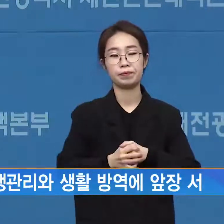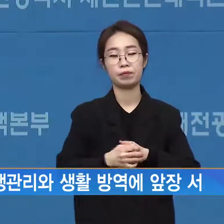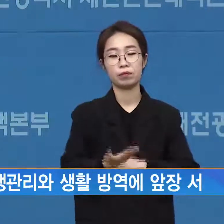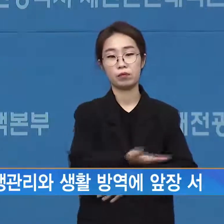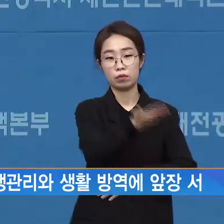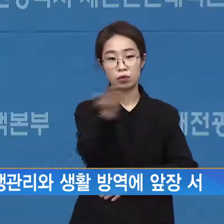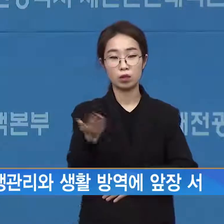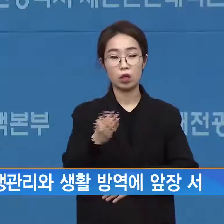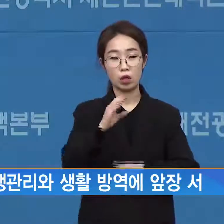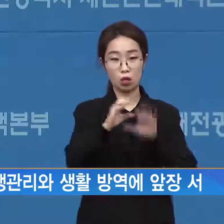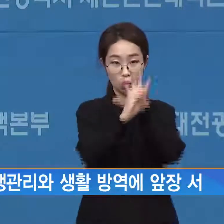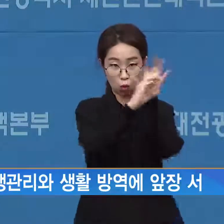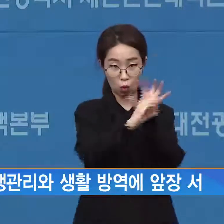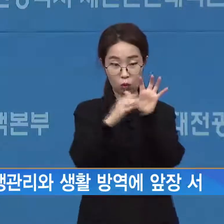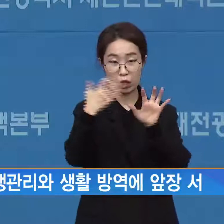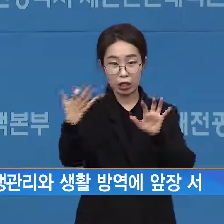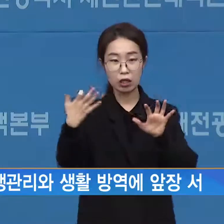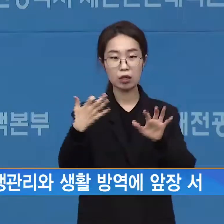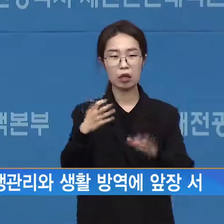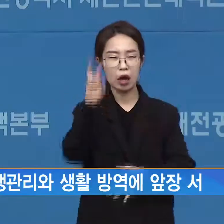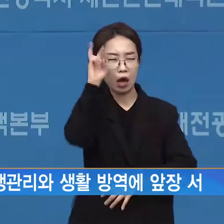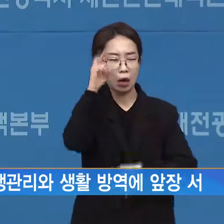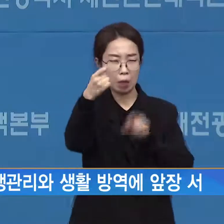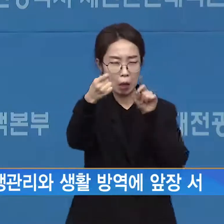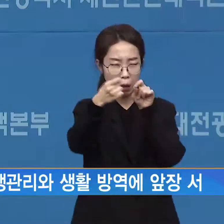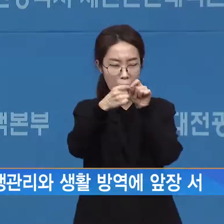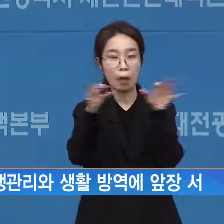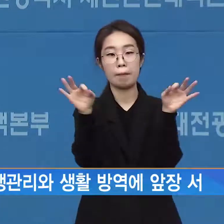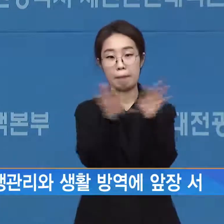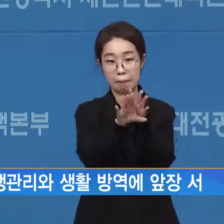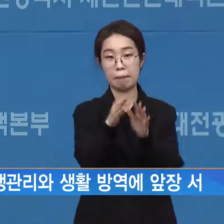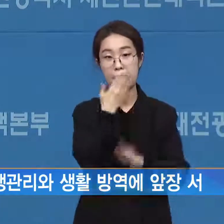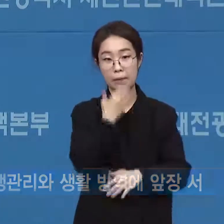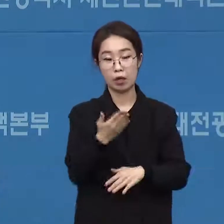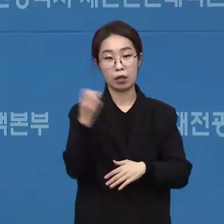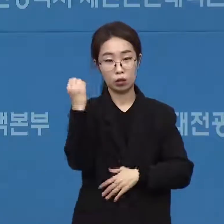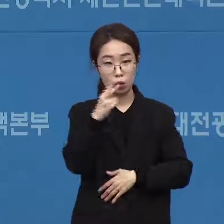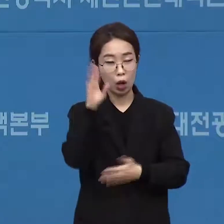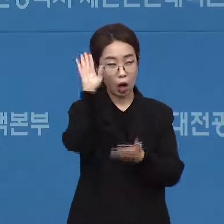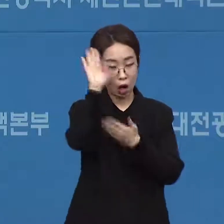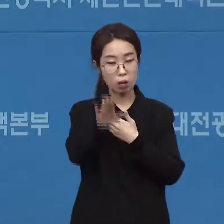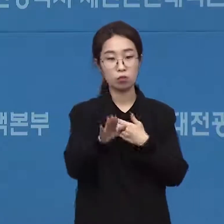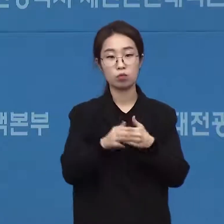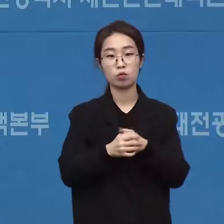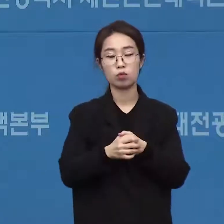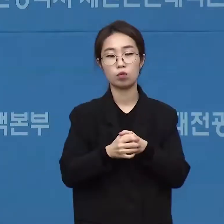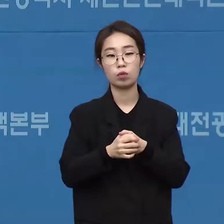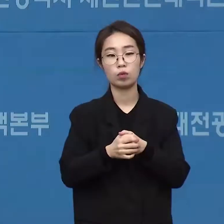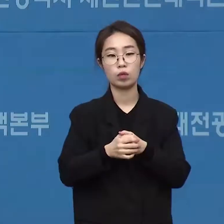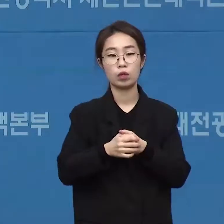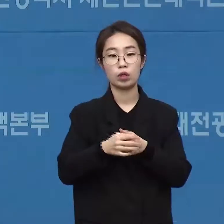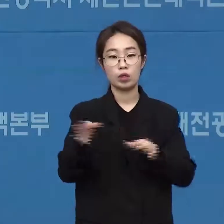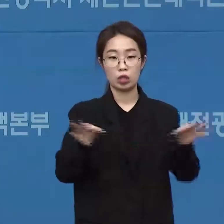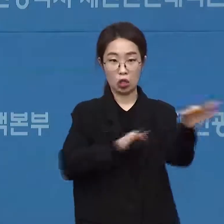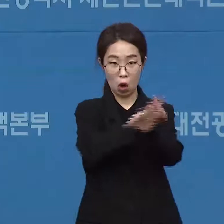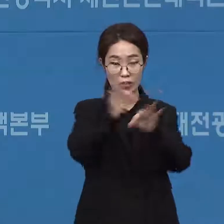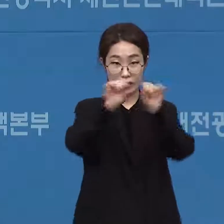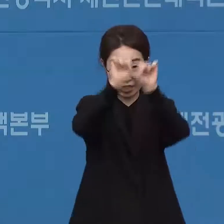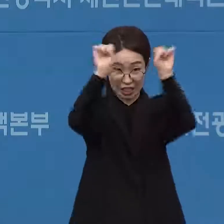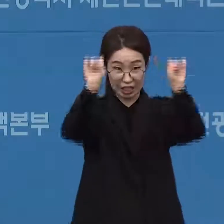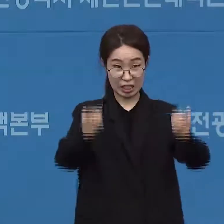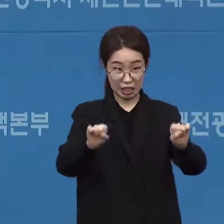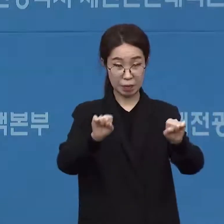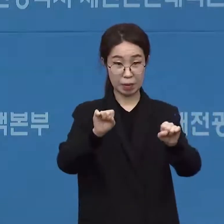결국 코로나19는 종식될 것이며 우리는 이후 전개될 사회 경제 시스템을 준비해야